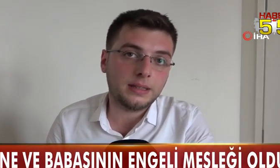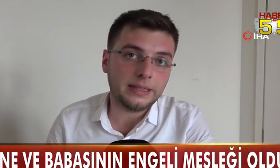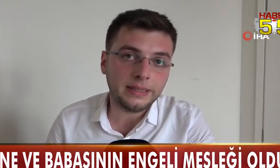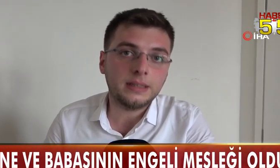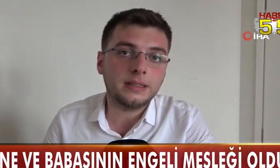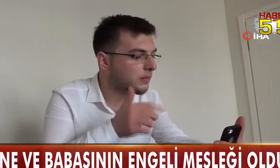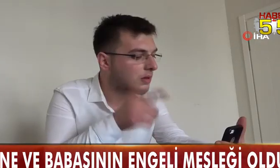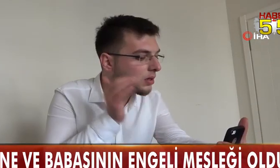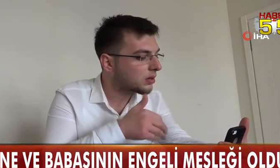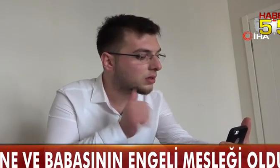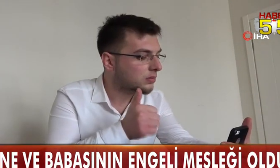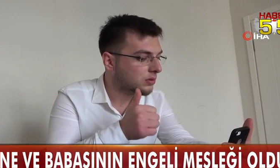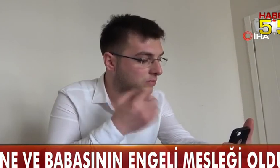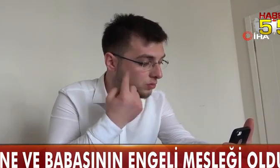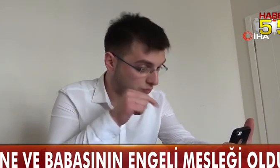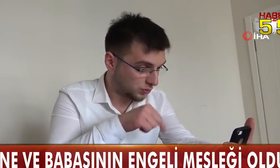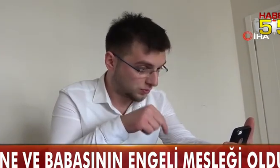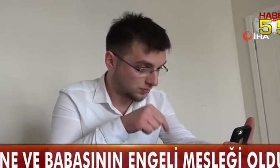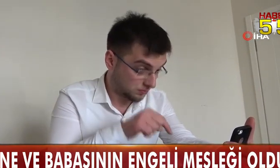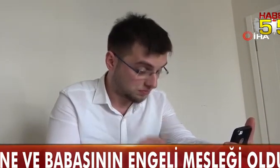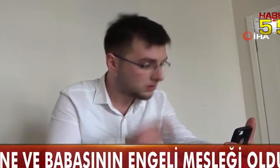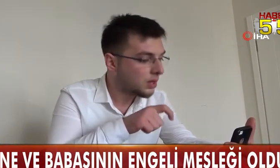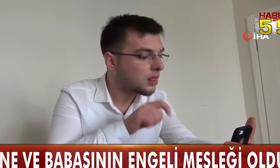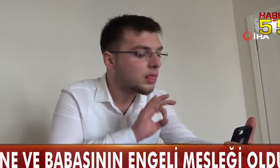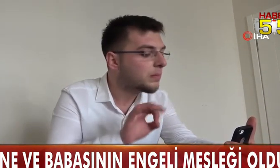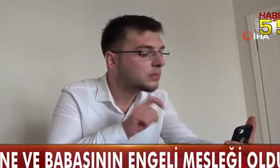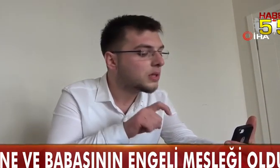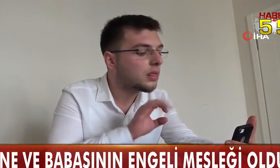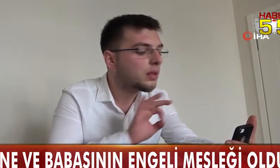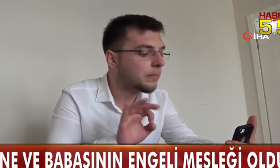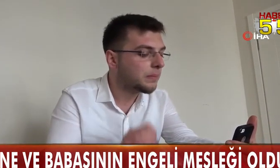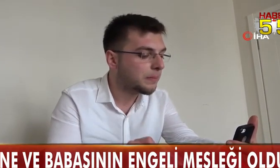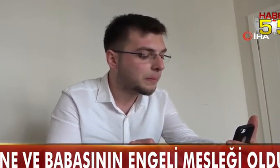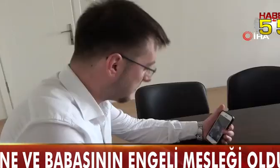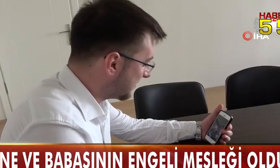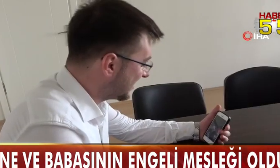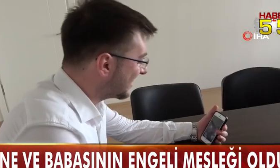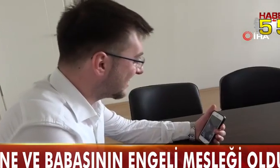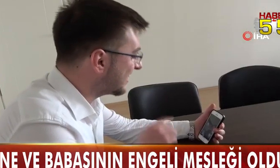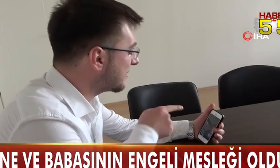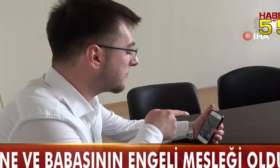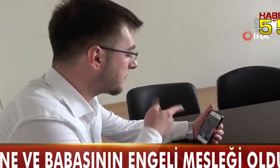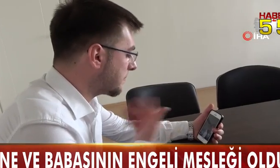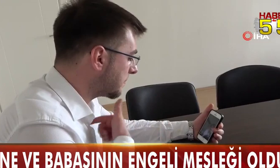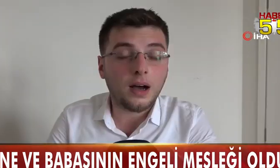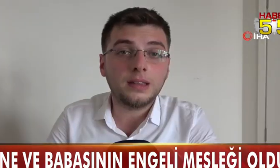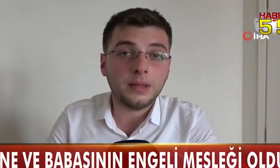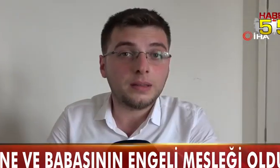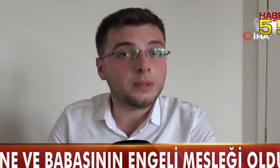dilini sesli konuşmadan önce öğreniyoruz. Aslında çevremde de daha önce işaret dili bilen bireyler olmadığı için annemin,